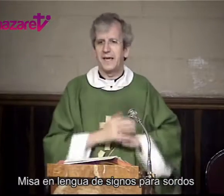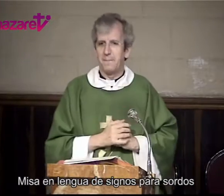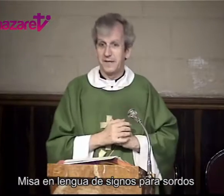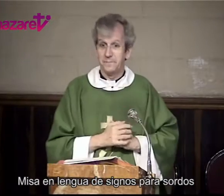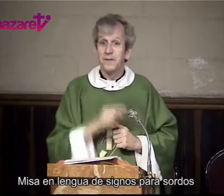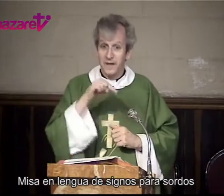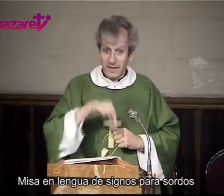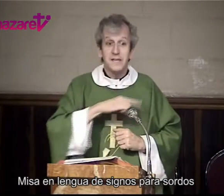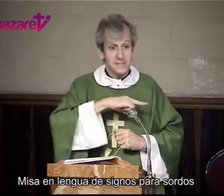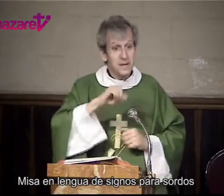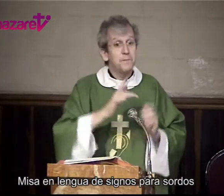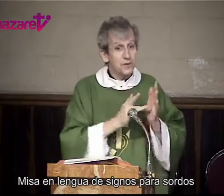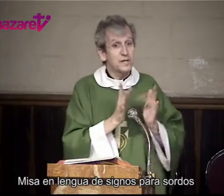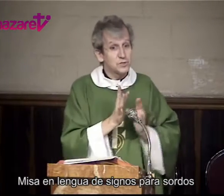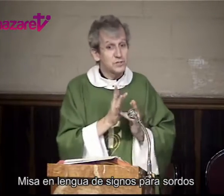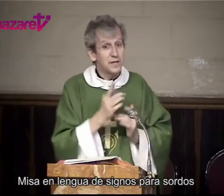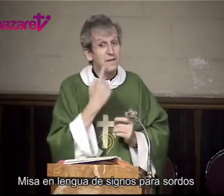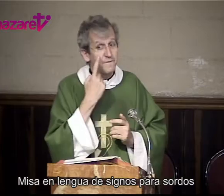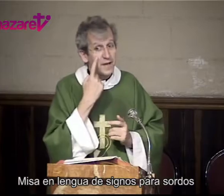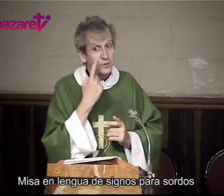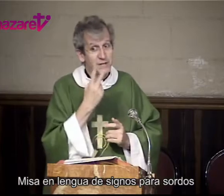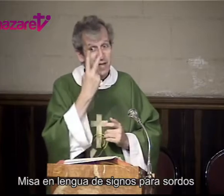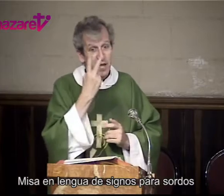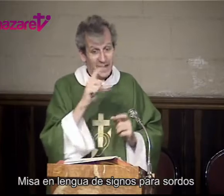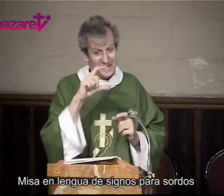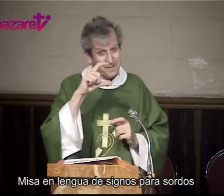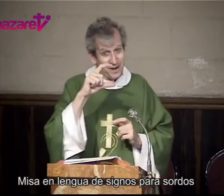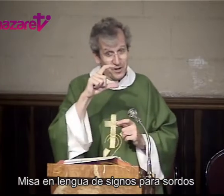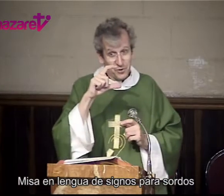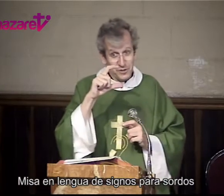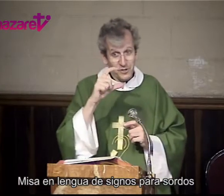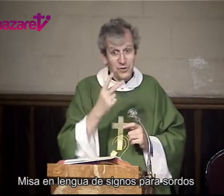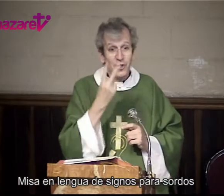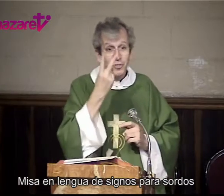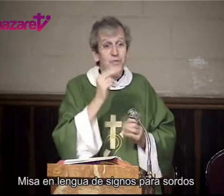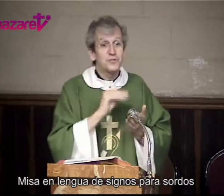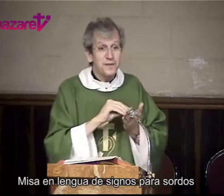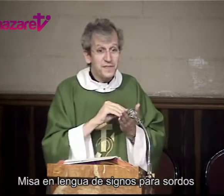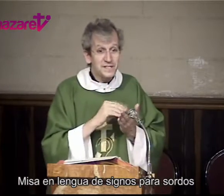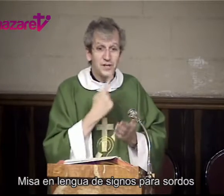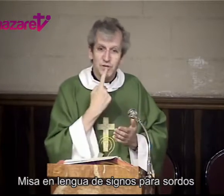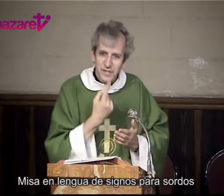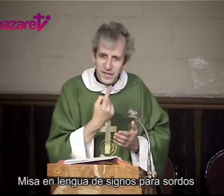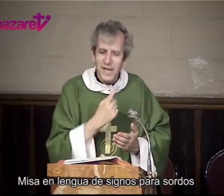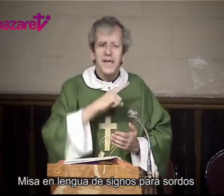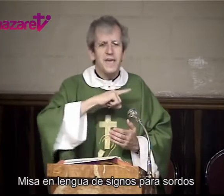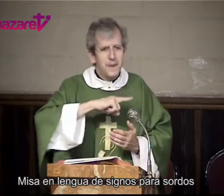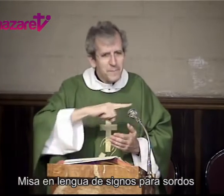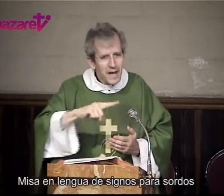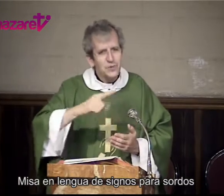cambien. Y ese es el envío de Jesús. Fijaros que en este Evangelio cortito, dos veces nos dice, enviados